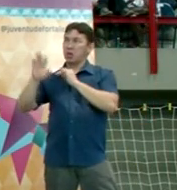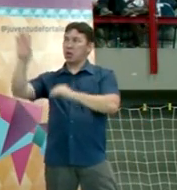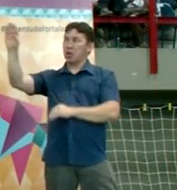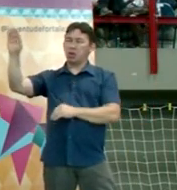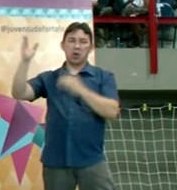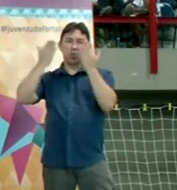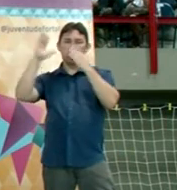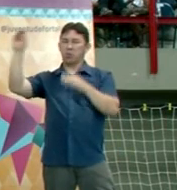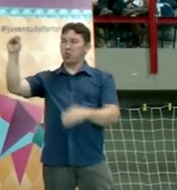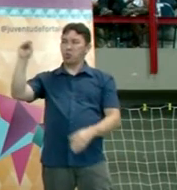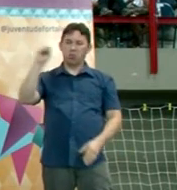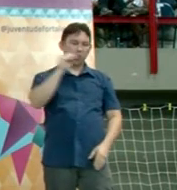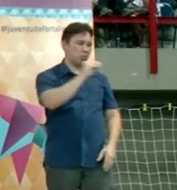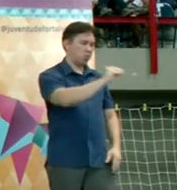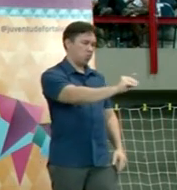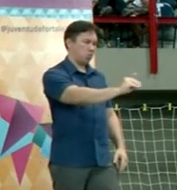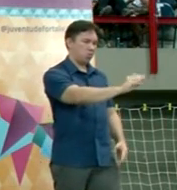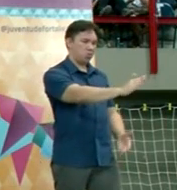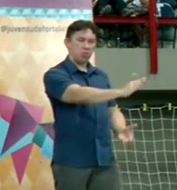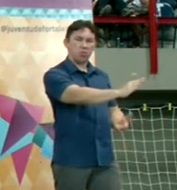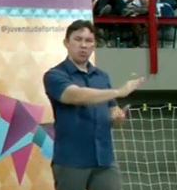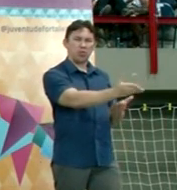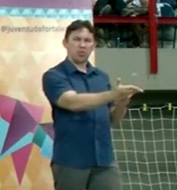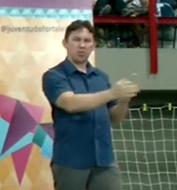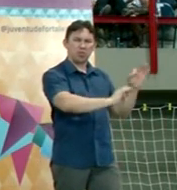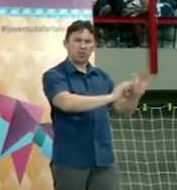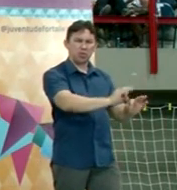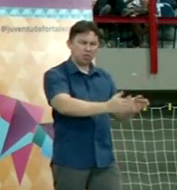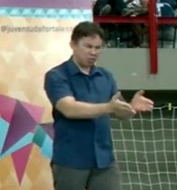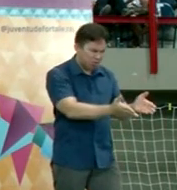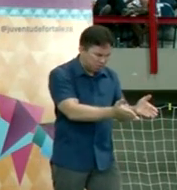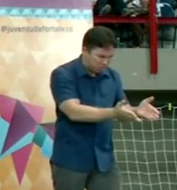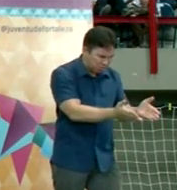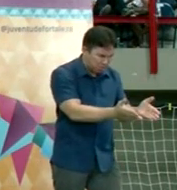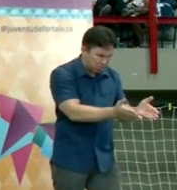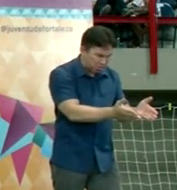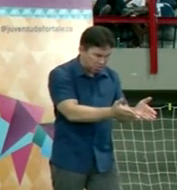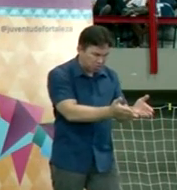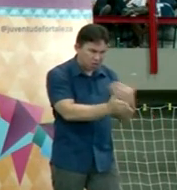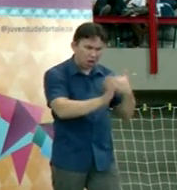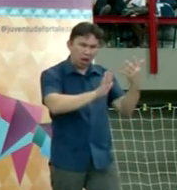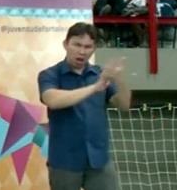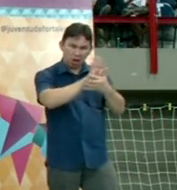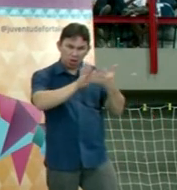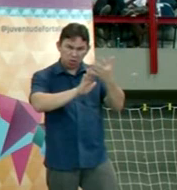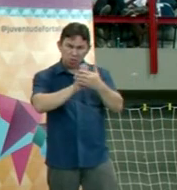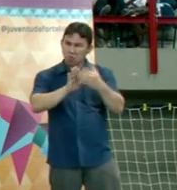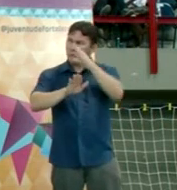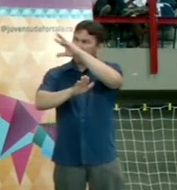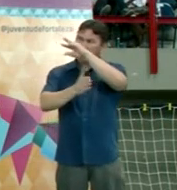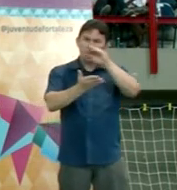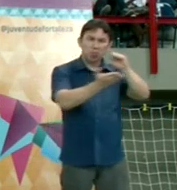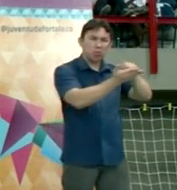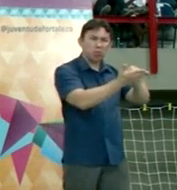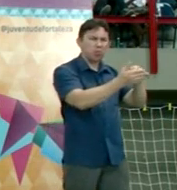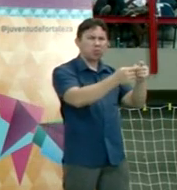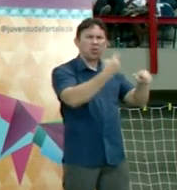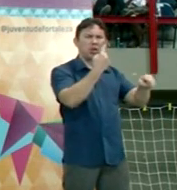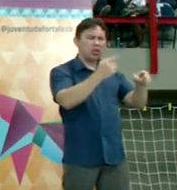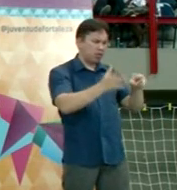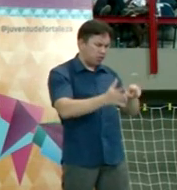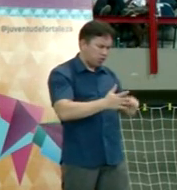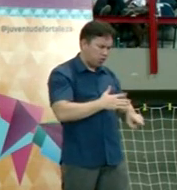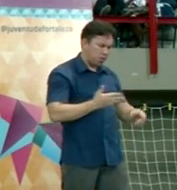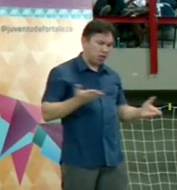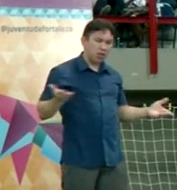sobre o assunto e cola sobre a questão. Evidentemente, ele está fazendo um texto, uma colagem de um texto que não tem nada a ver com a